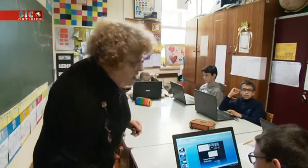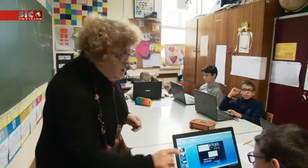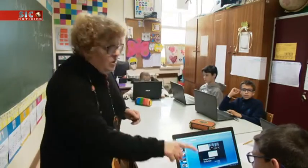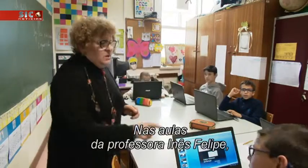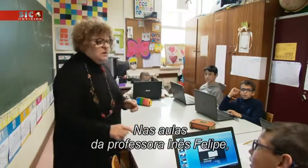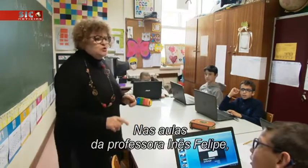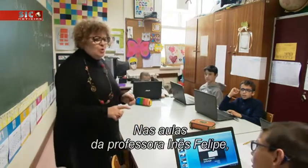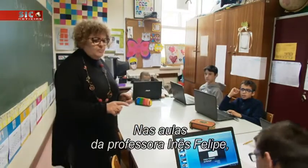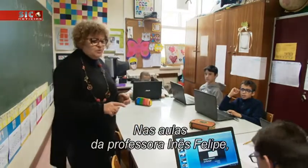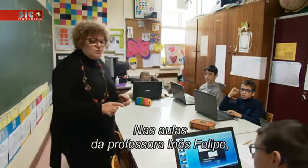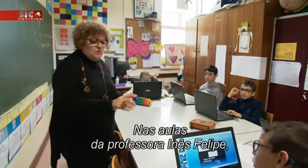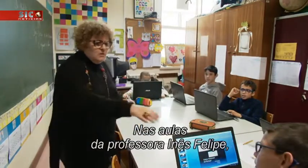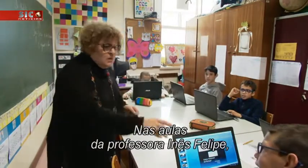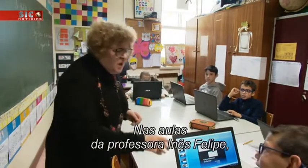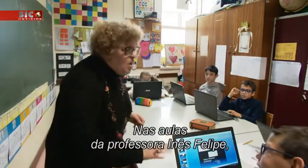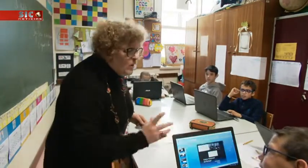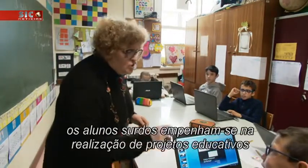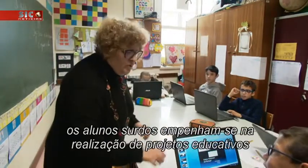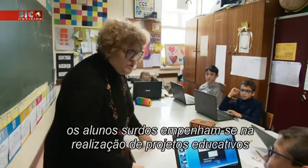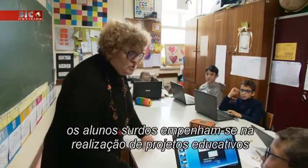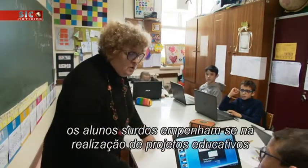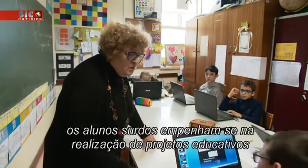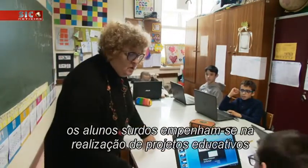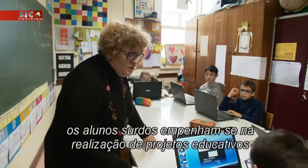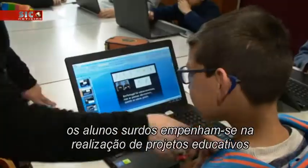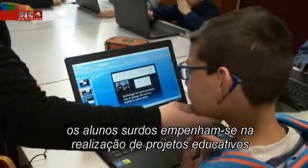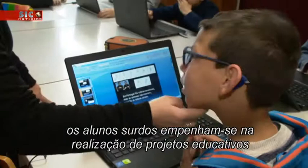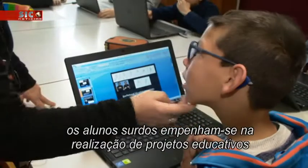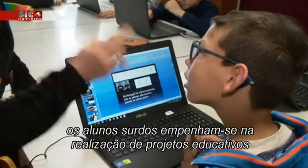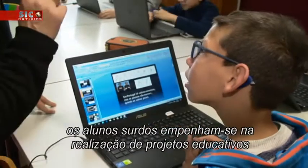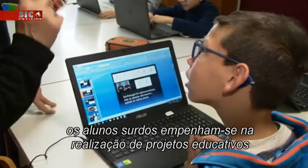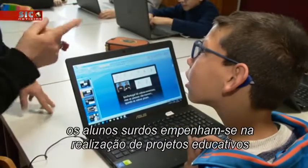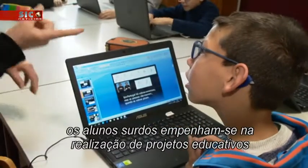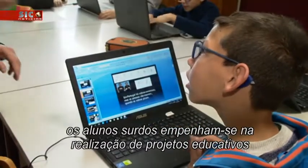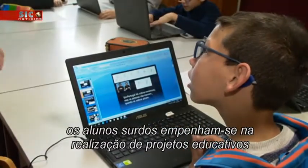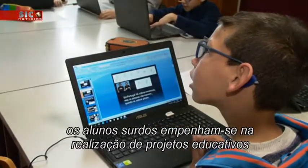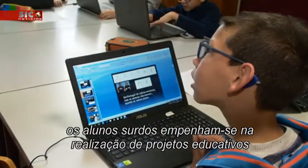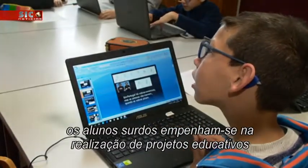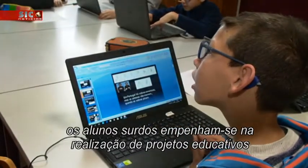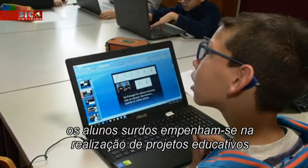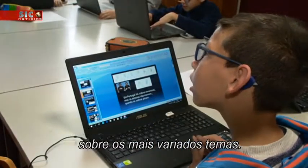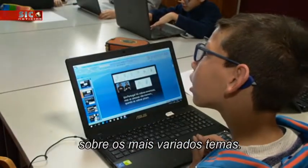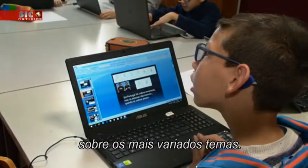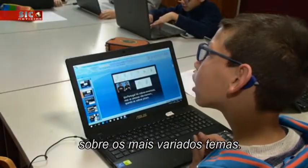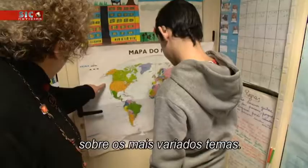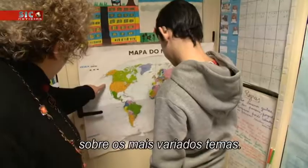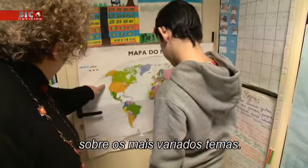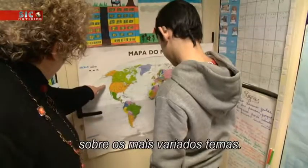Nas aulas da professora Inês Filipe, os alunos surdos empanham-se na realização de projetos educativos sobre os mais variados